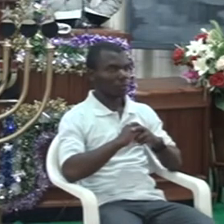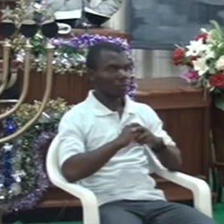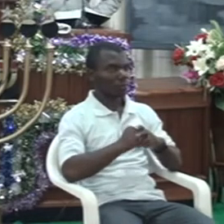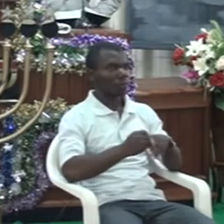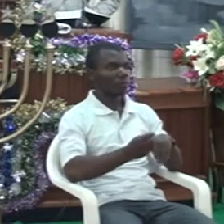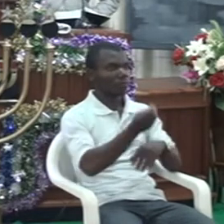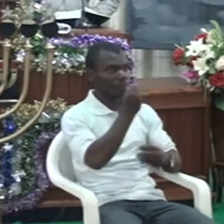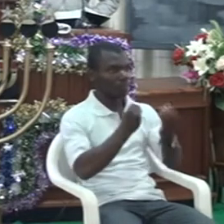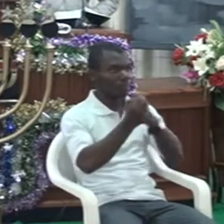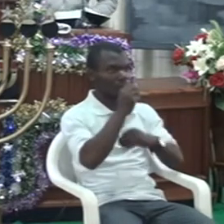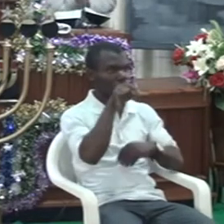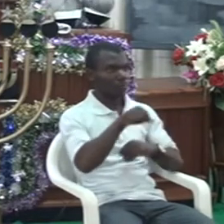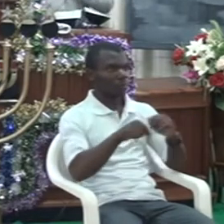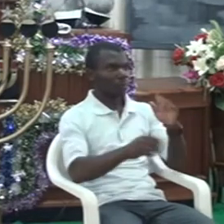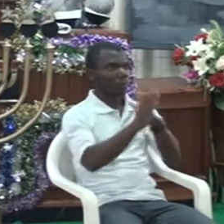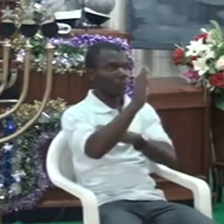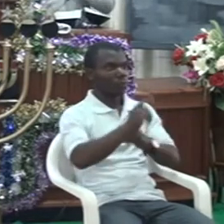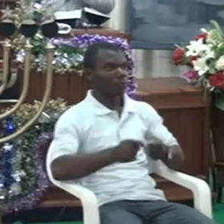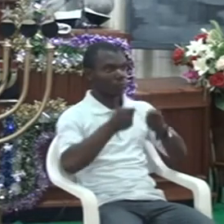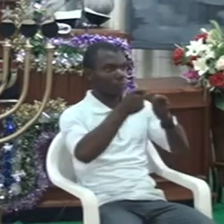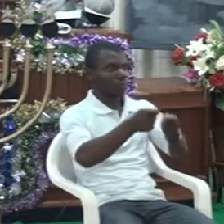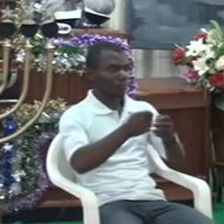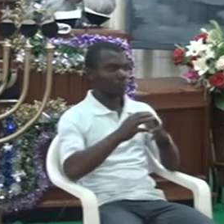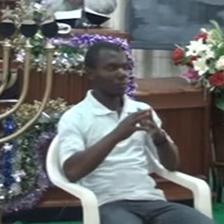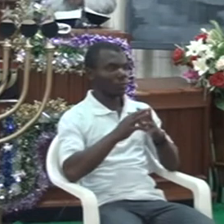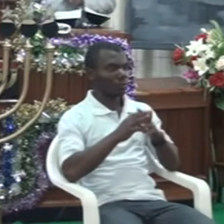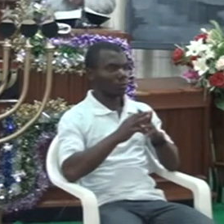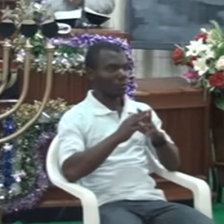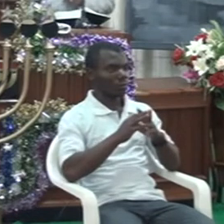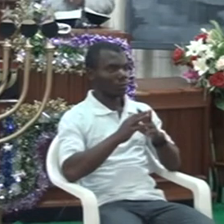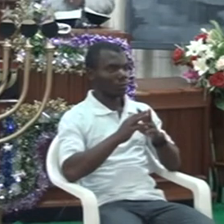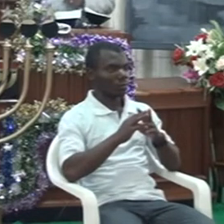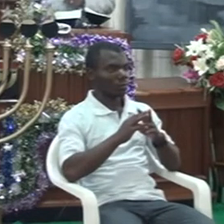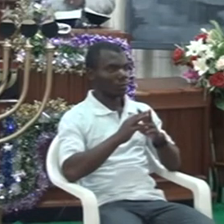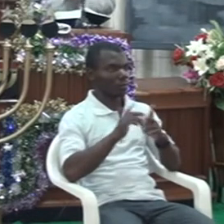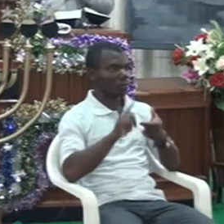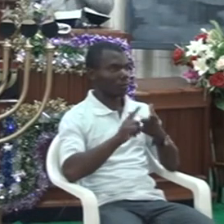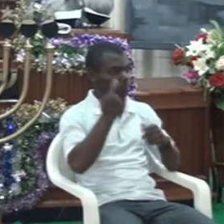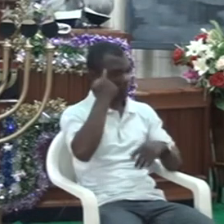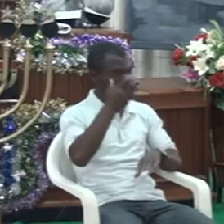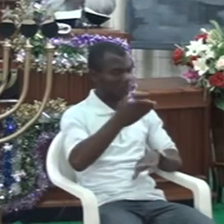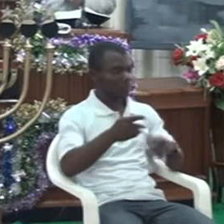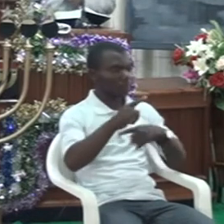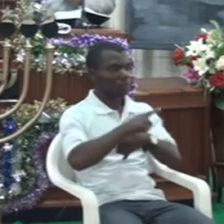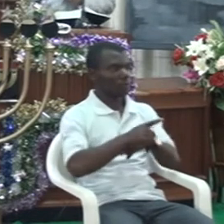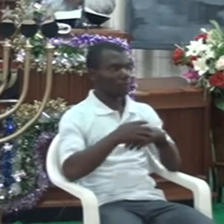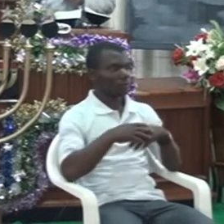Chakula yenye Mungu anatupa. La nourriture que Dieu nous donne. Kwa ile siku. Pour ce